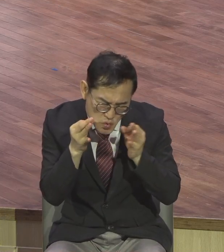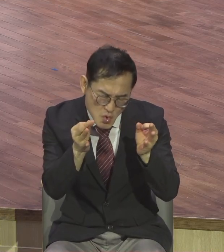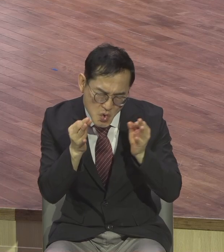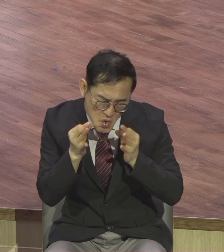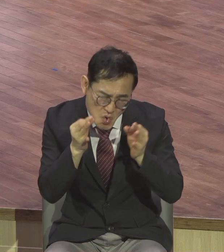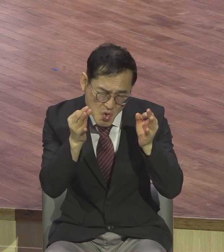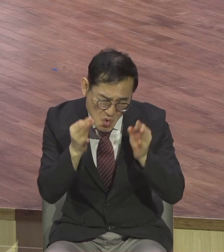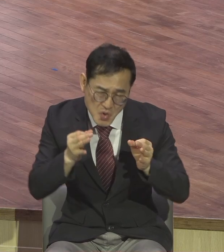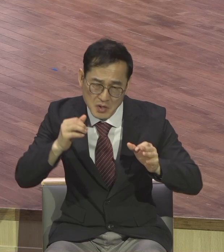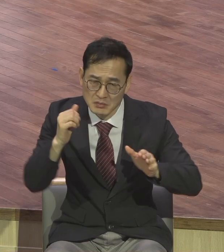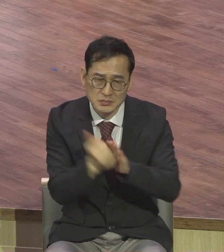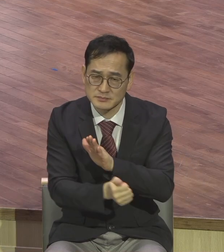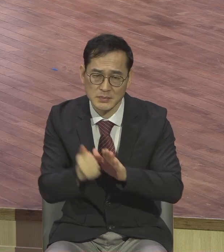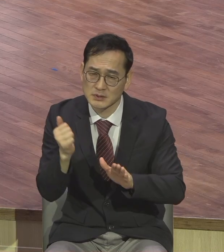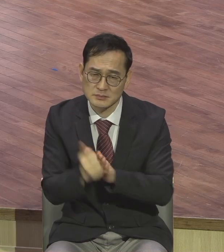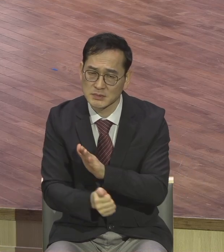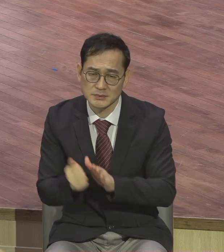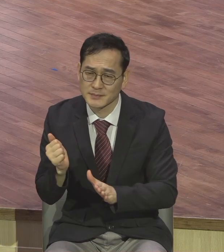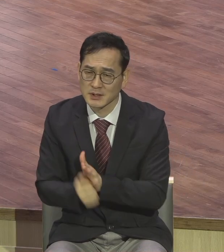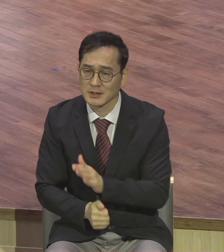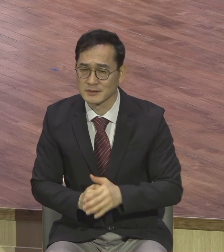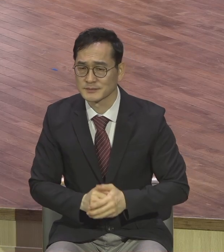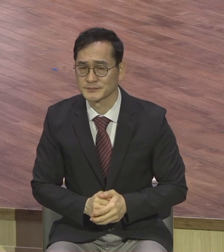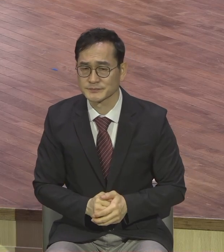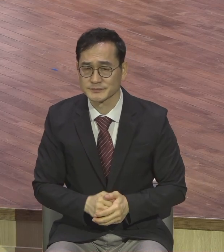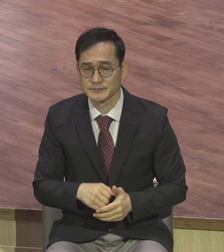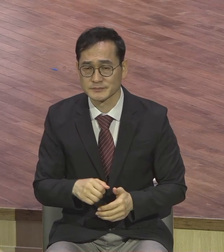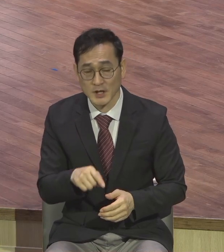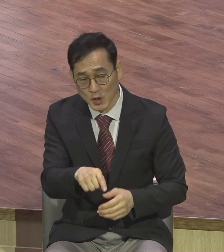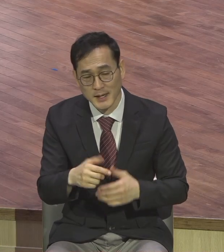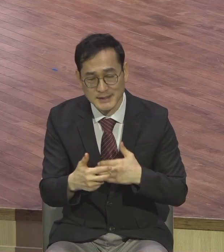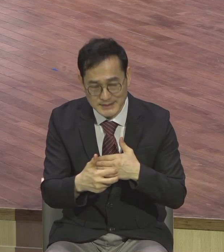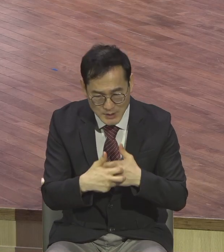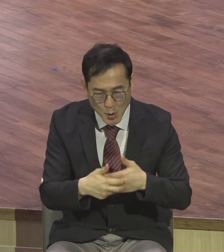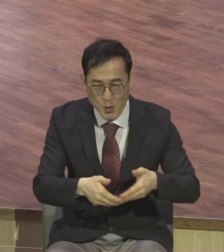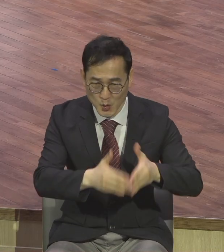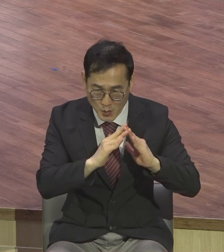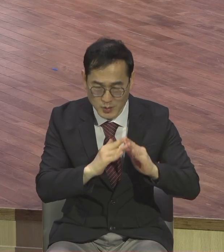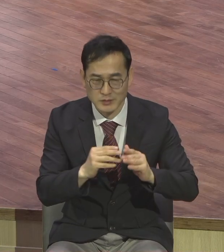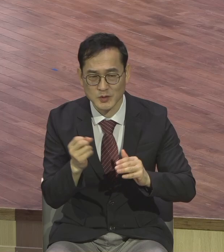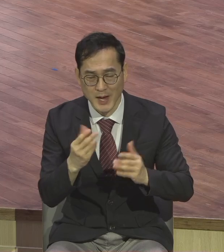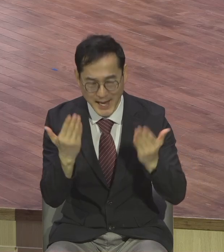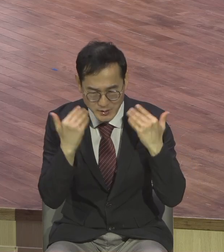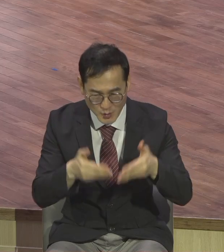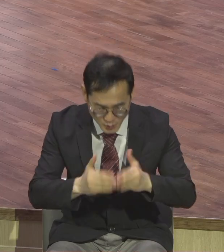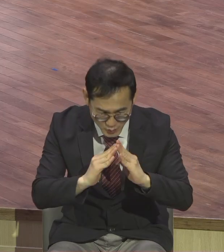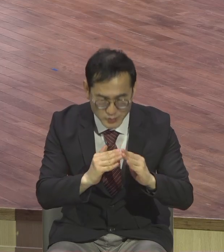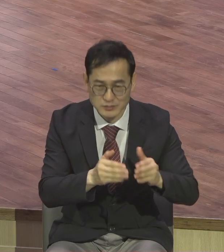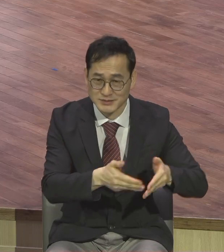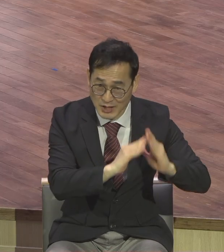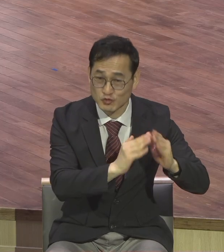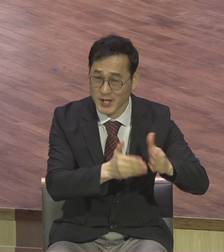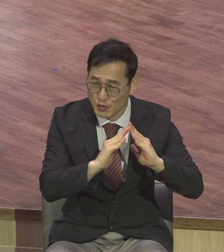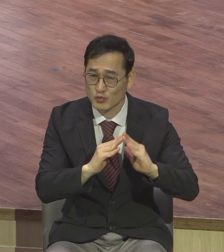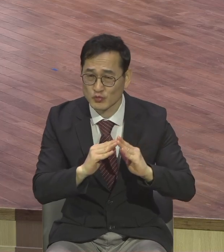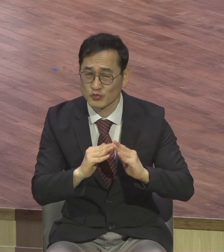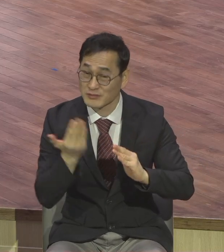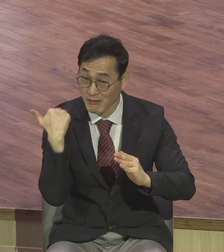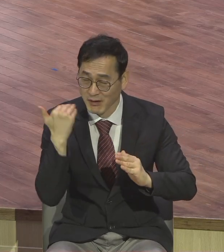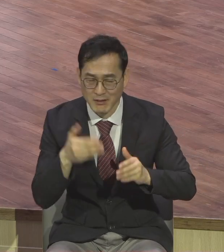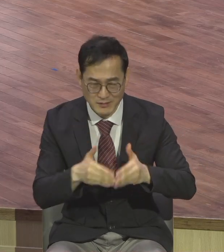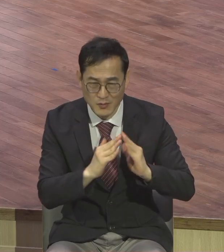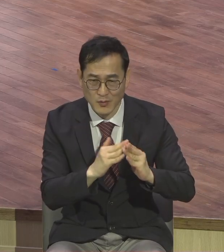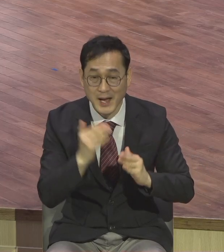그렇게 했죠. 뭐 의료 또 학교 뭐 이런 이 그때는 많이 세우고 병원도 많이